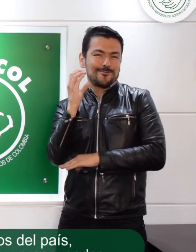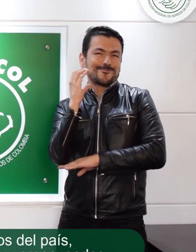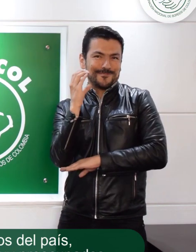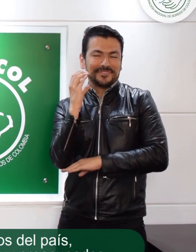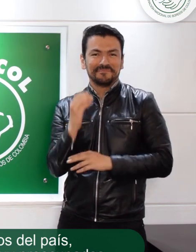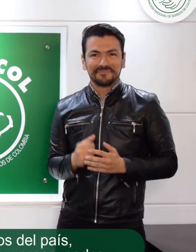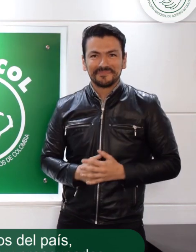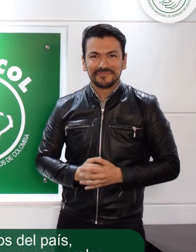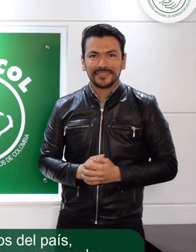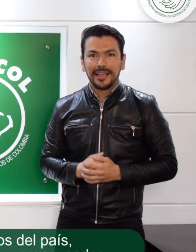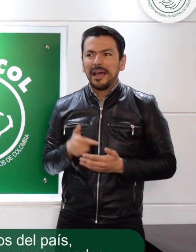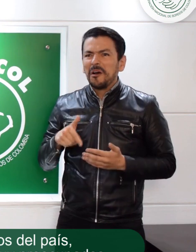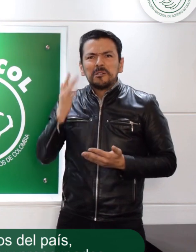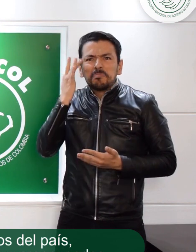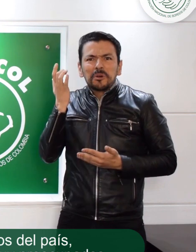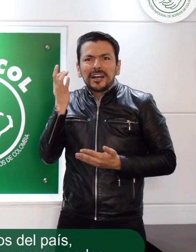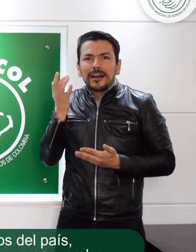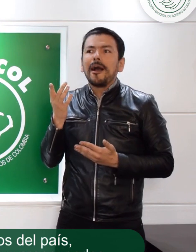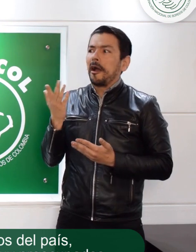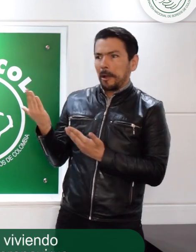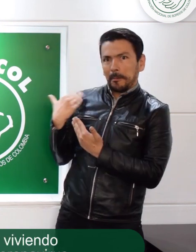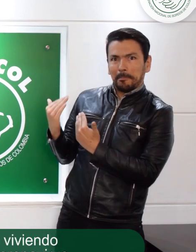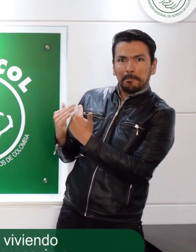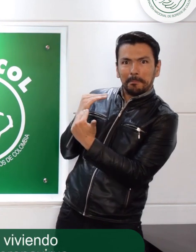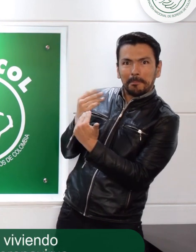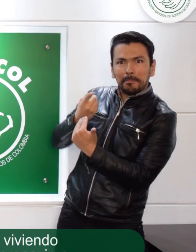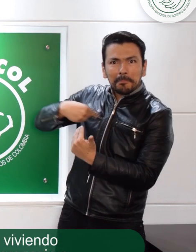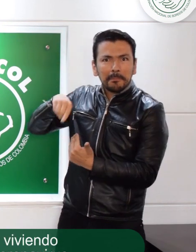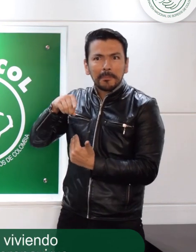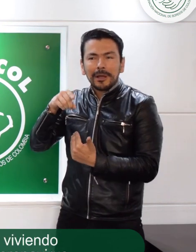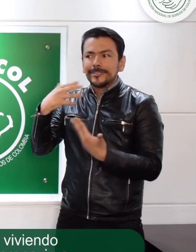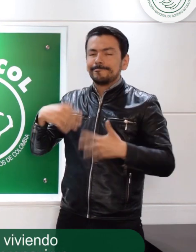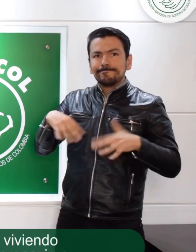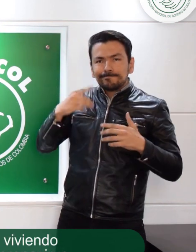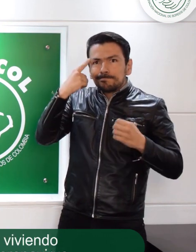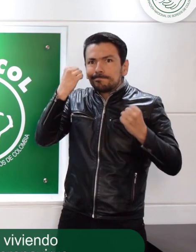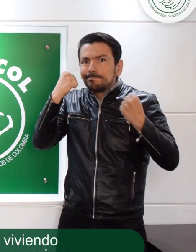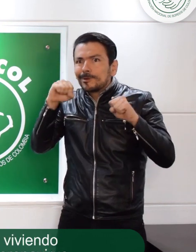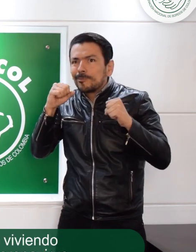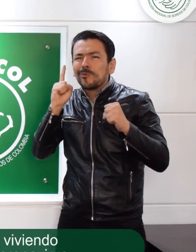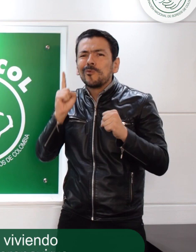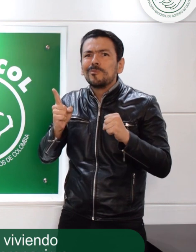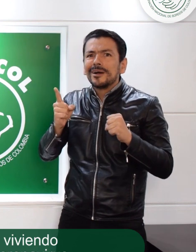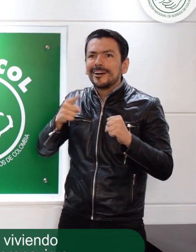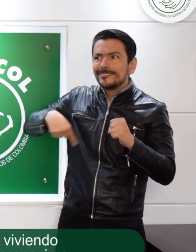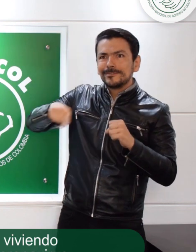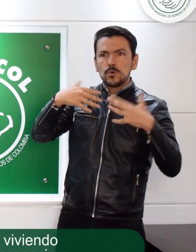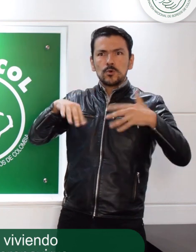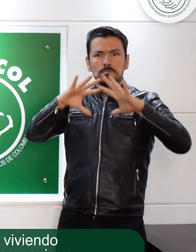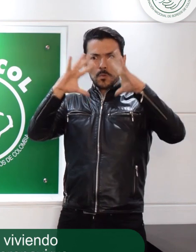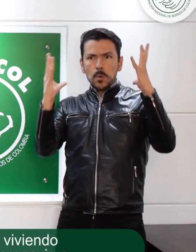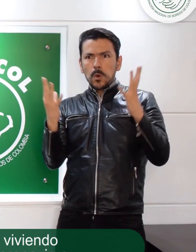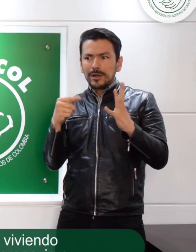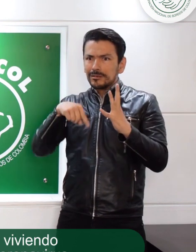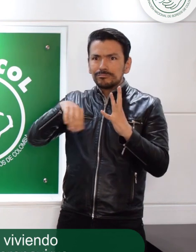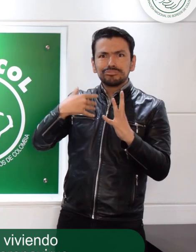por una invitación que me hicieran muy preocupados, especialmente con lo que está viviendo hoy el mundo, el problema del